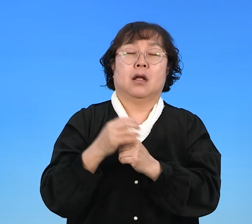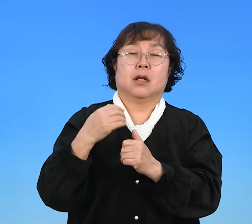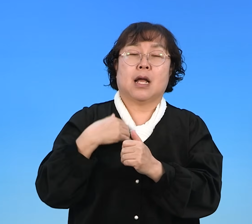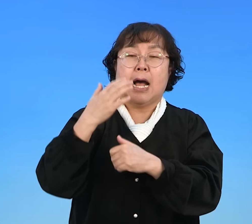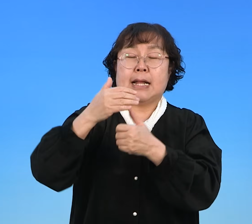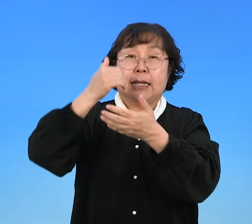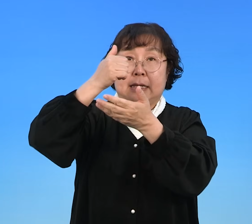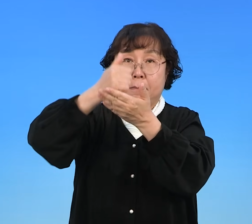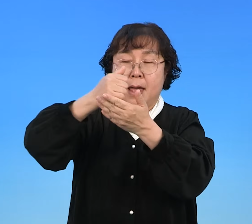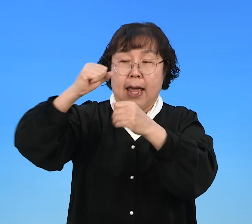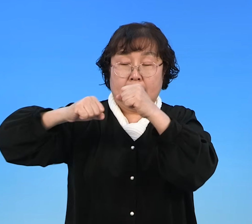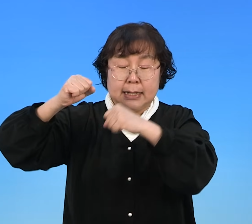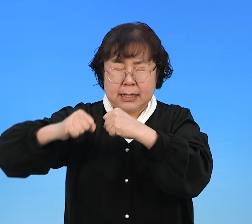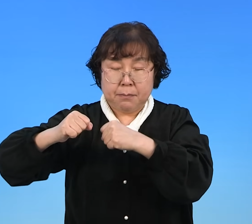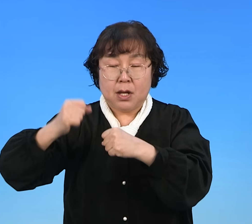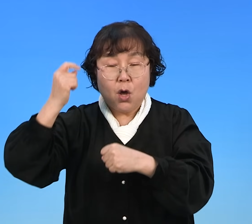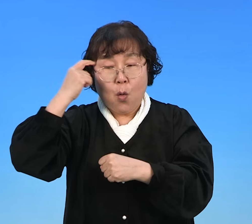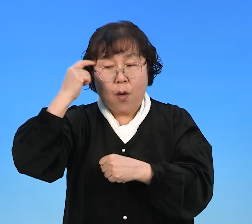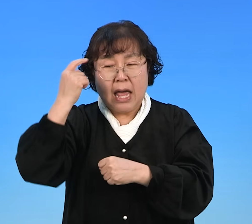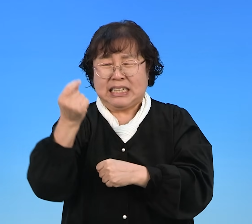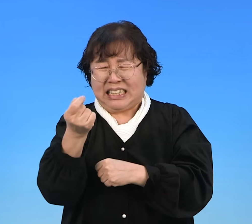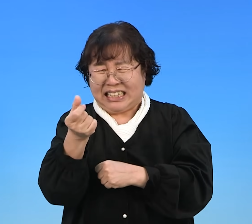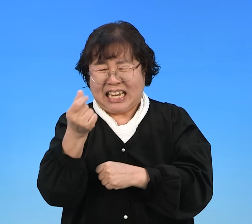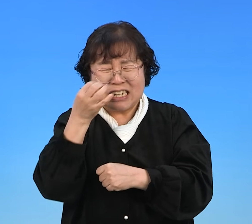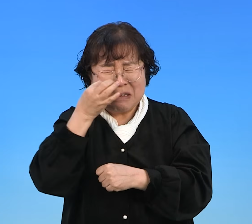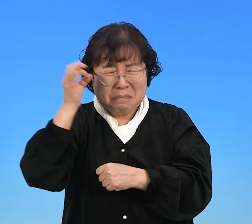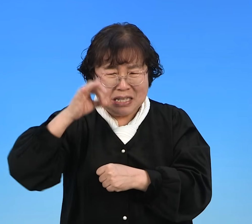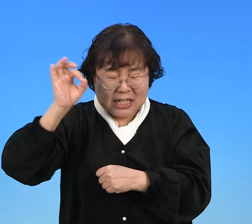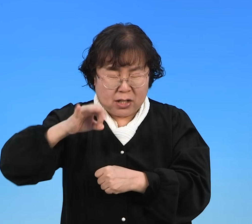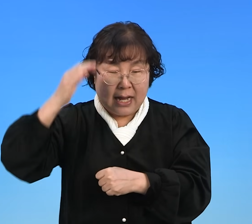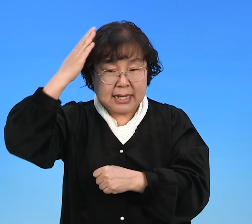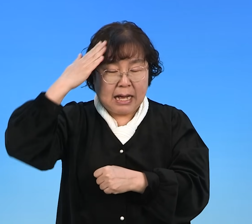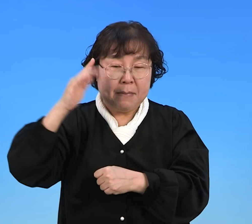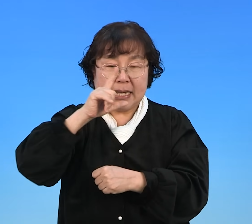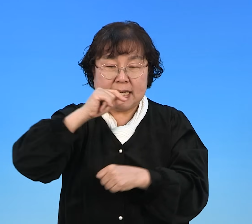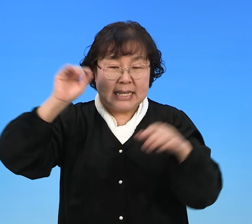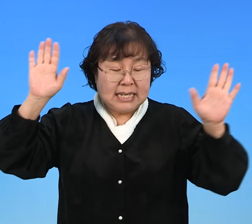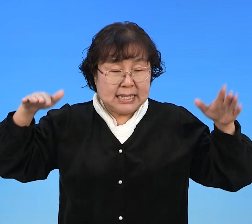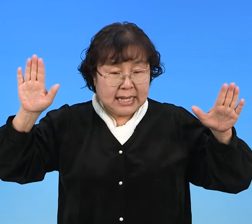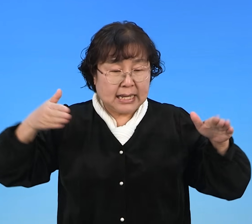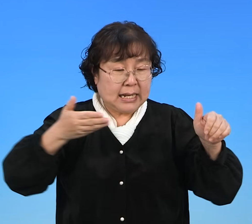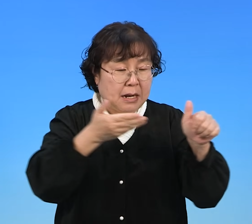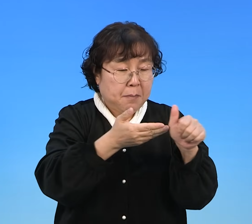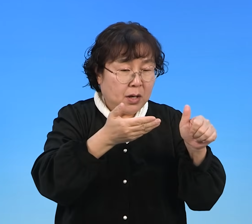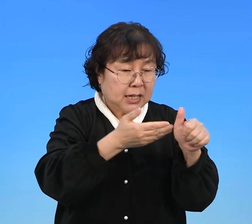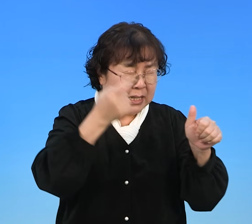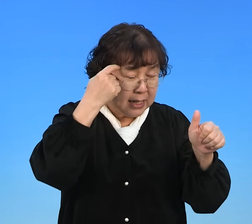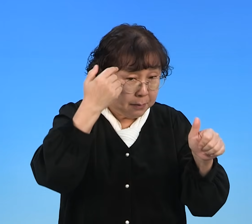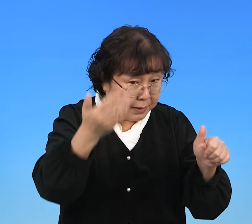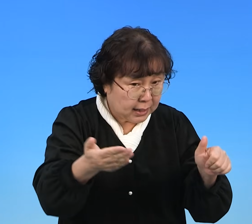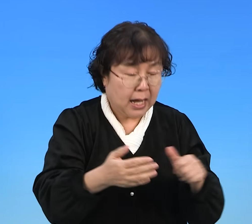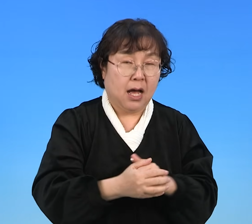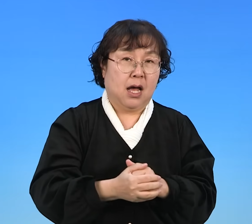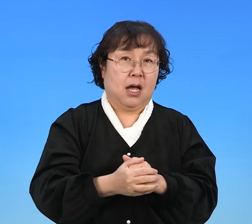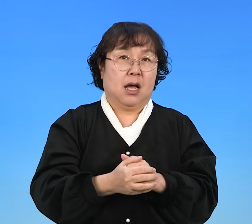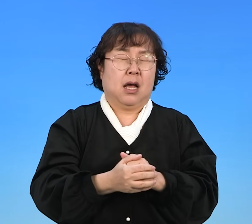먹이는 거라고 묘사했겠냐고요. 하물며 너희일까 보냐. 하물며 너희일까